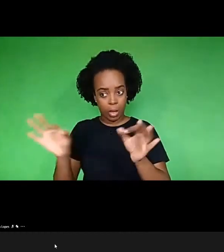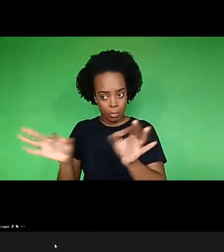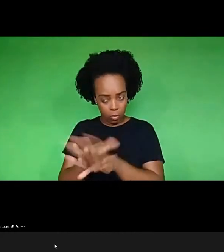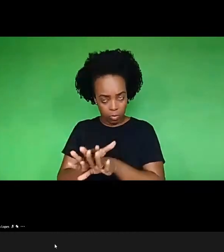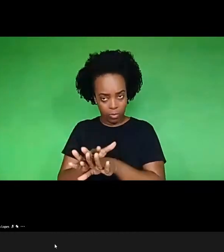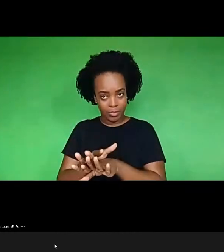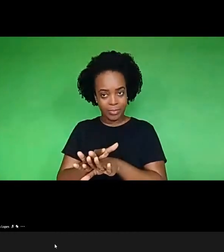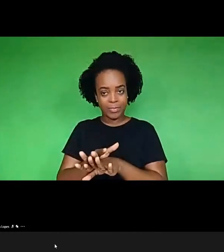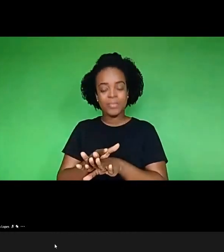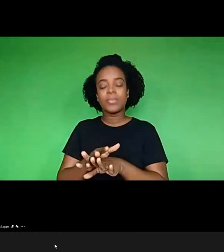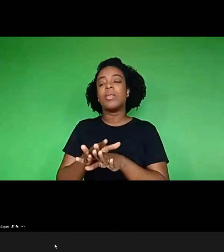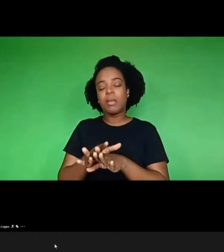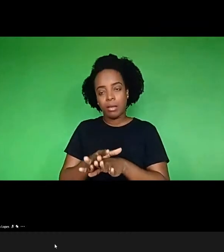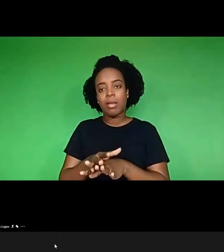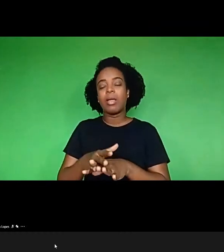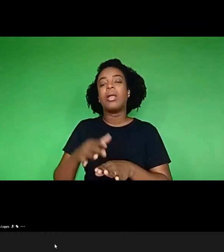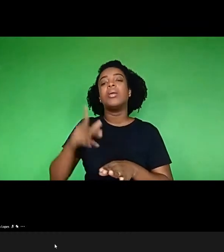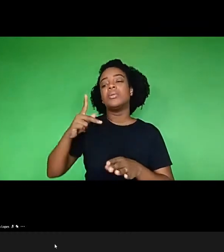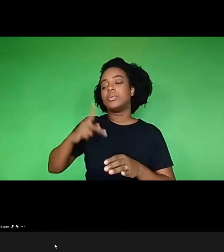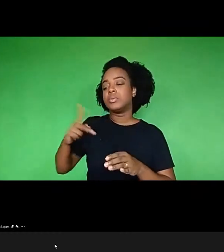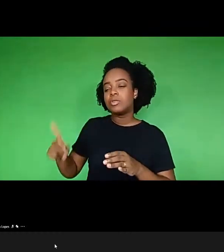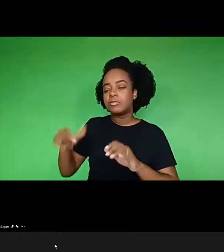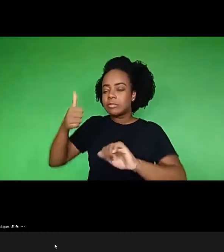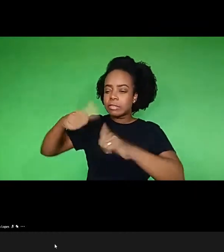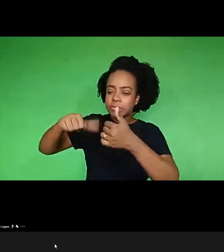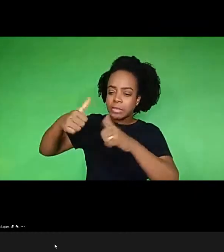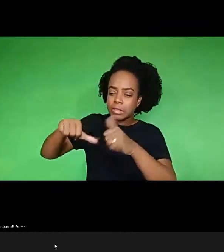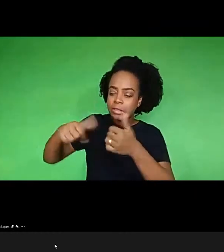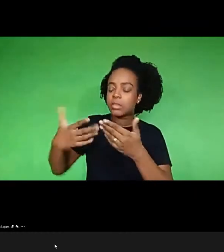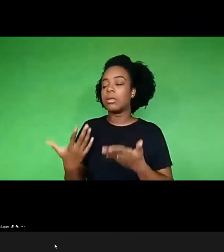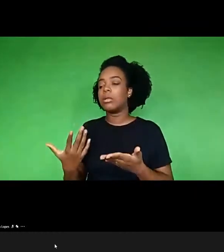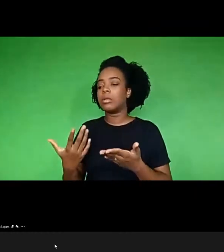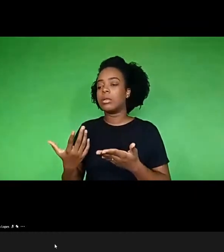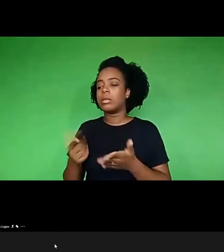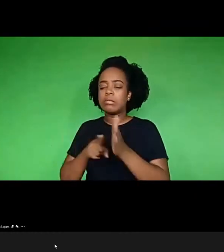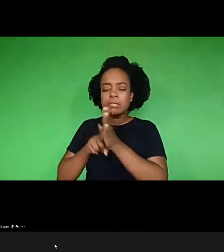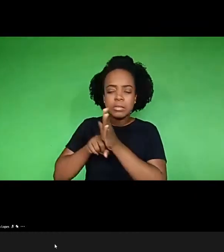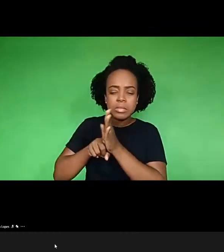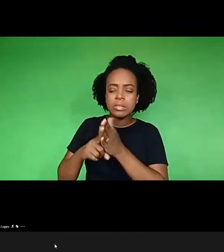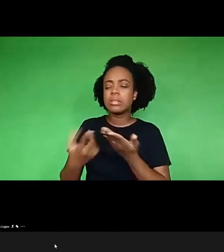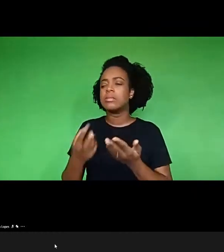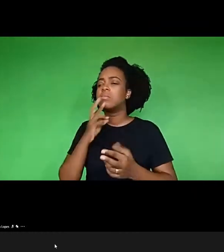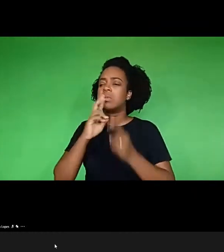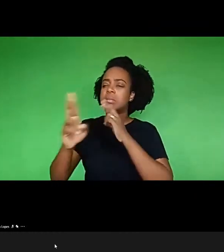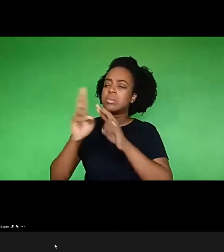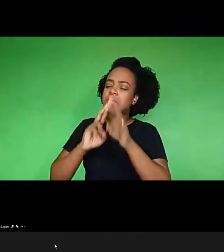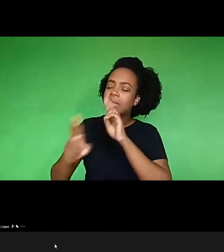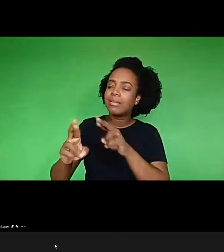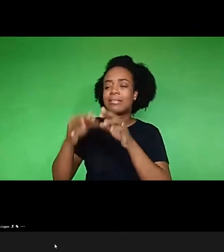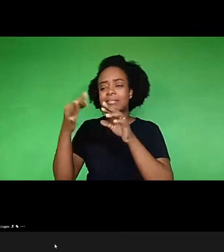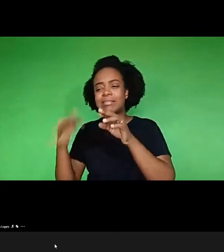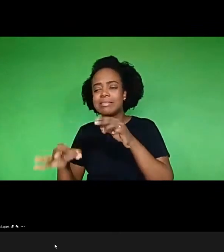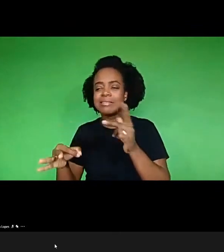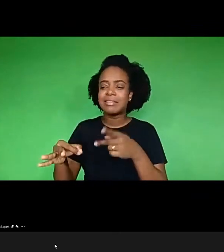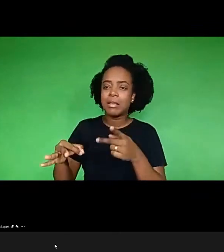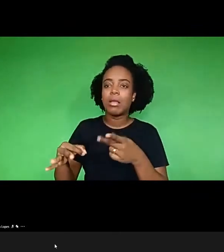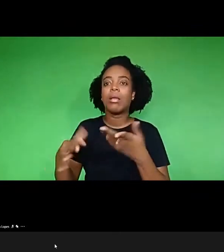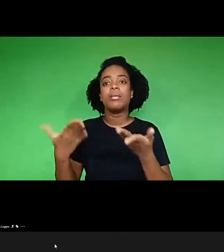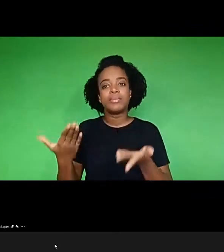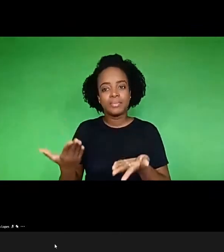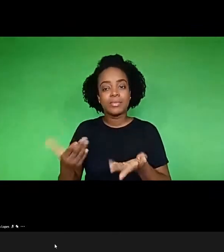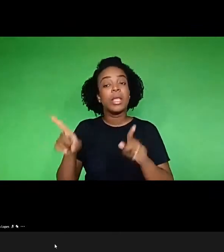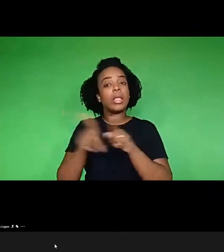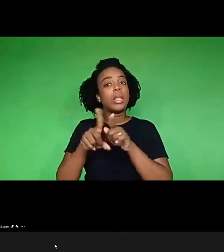irão avaliar, vão responder, vão corrigir. Dessa forma, vai ser aplicada as nossas avaliações também.